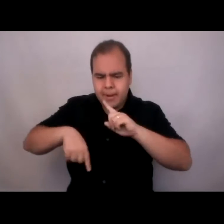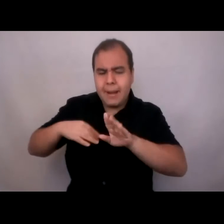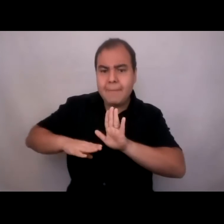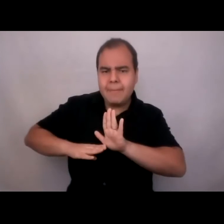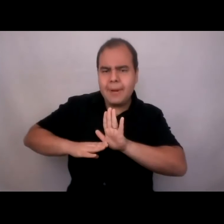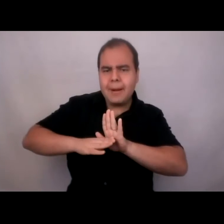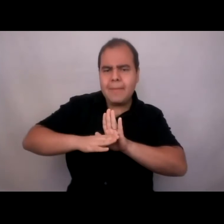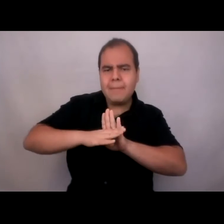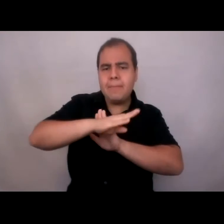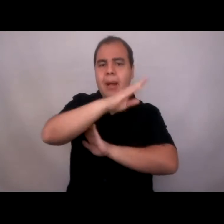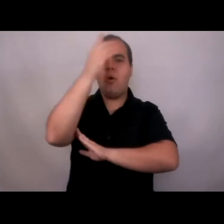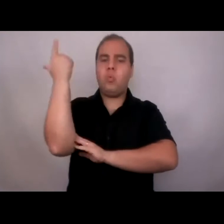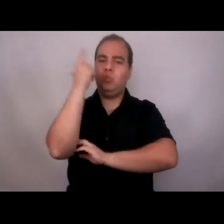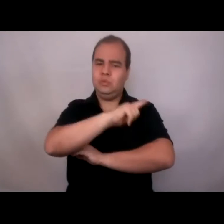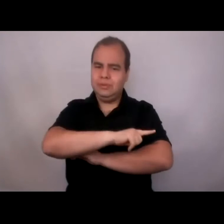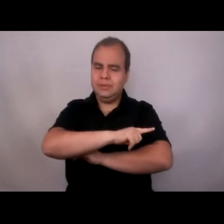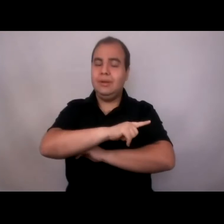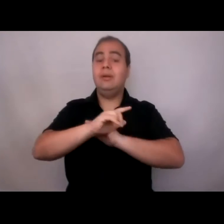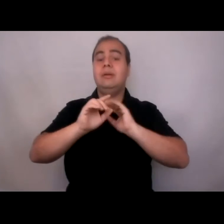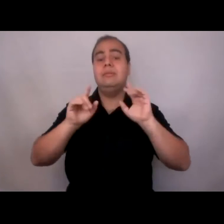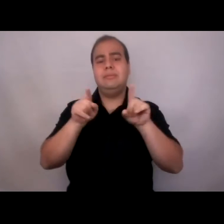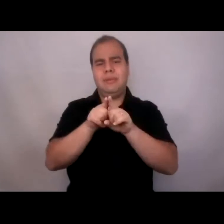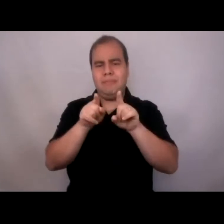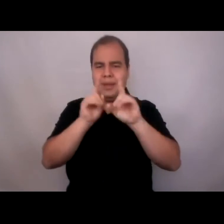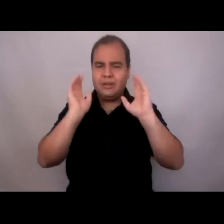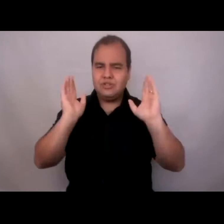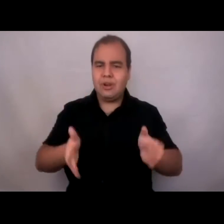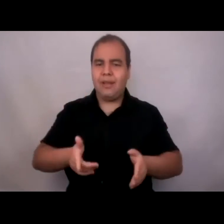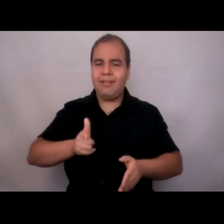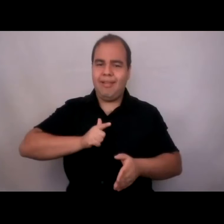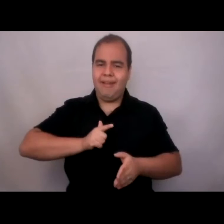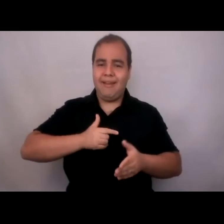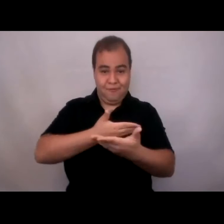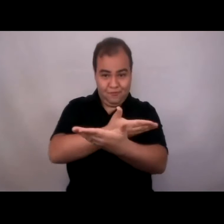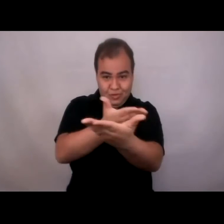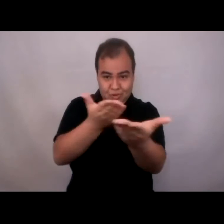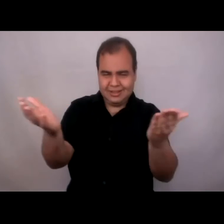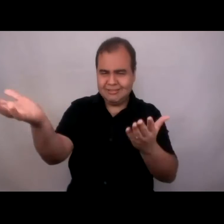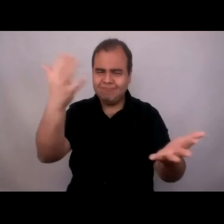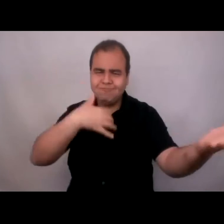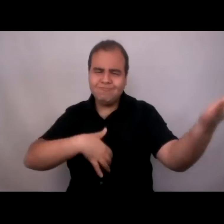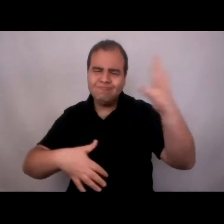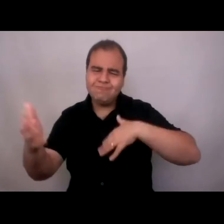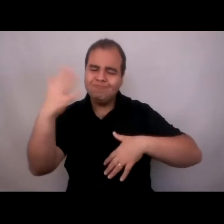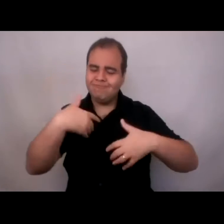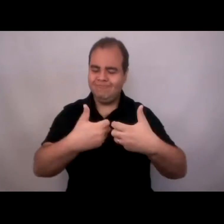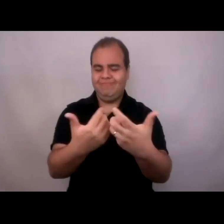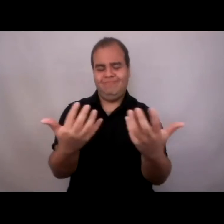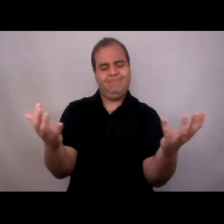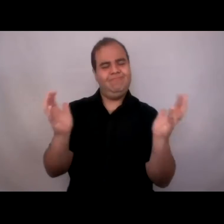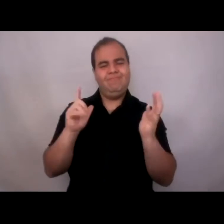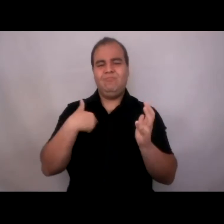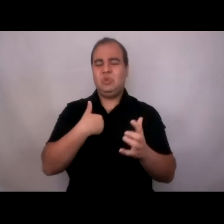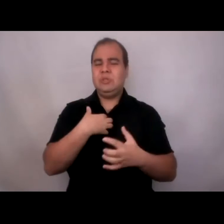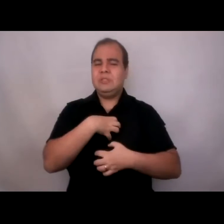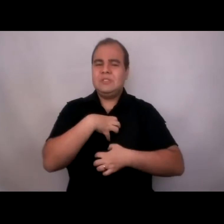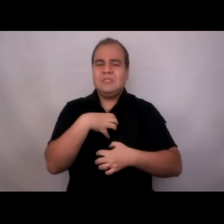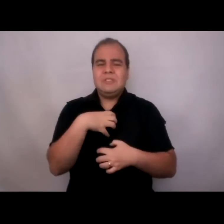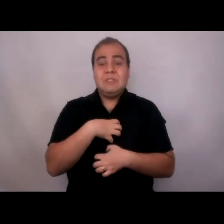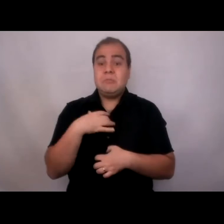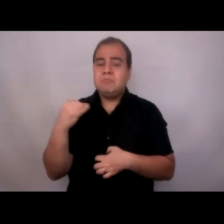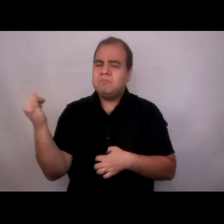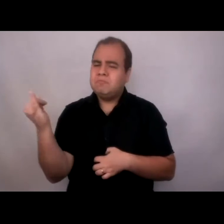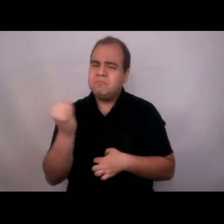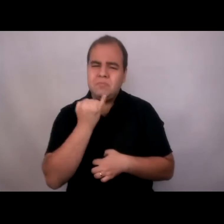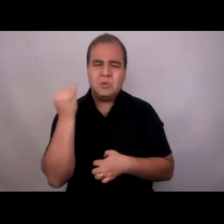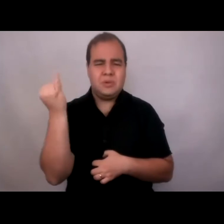mas já trazê-los, já tê-los aqui conosco, também a gente sente que é algo muito importante,